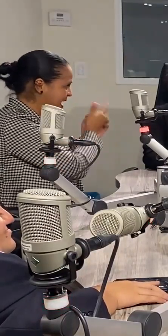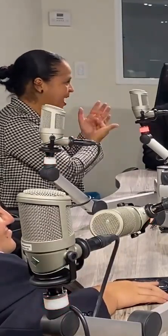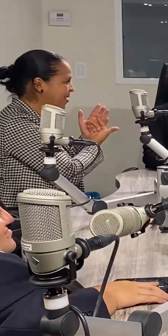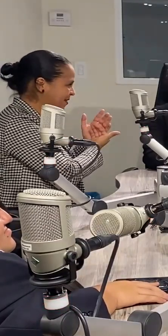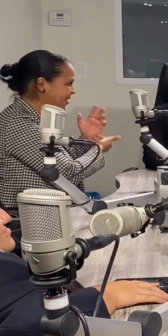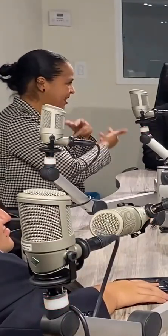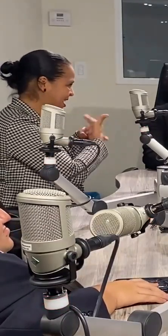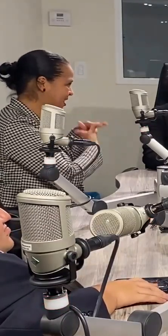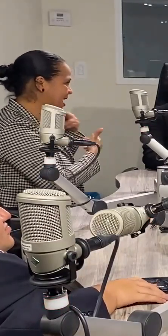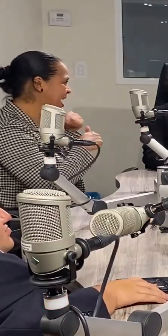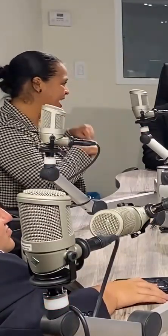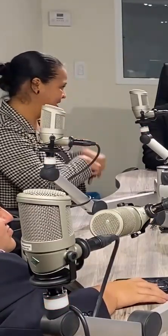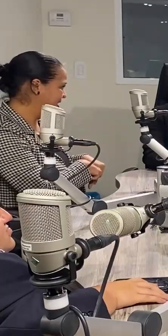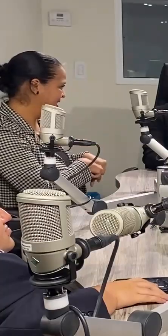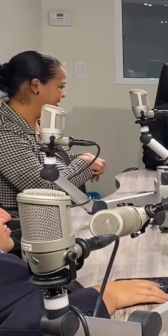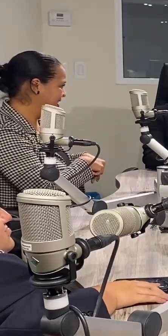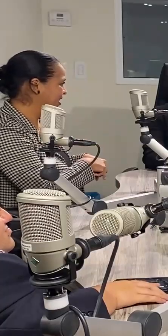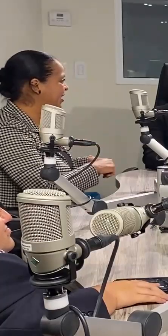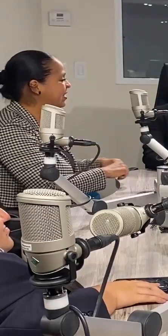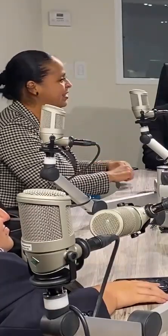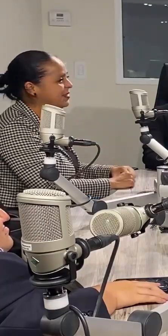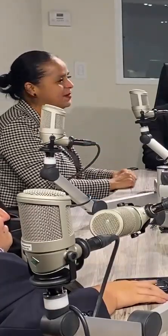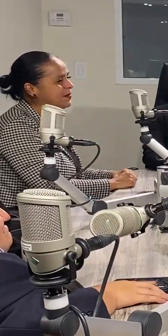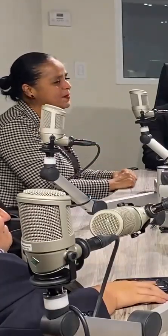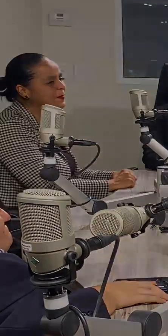enseguida regresamos aquí en Generación Pro, no se vayan.